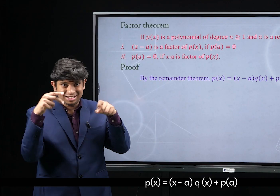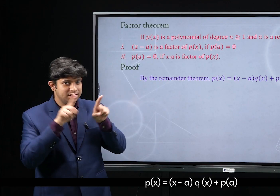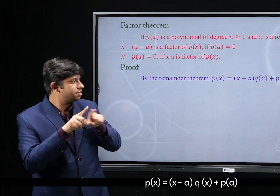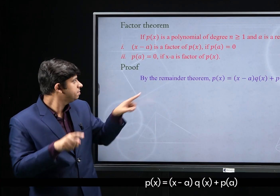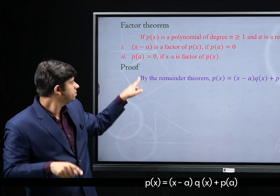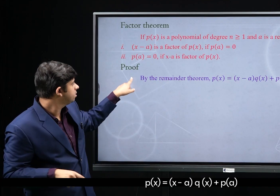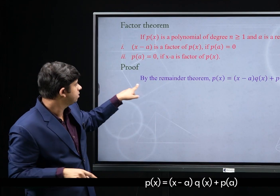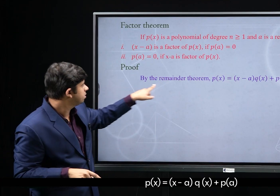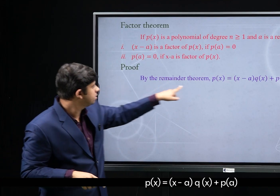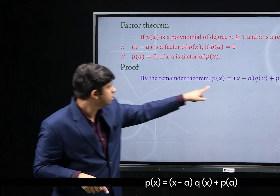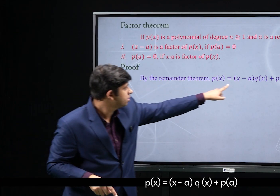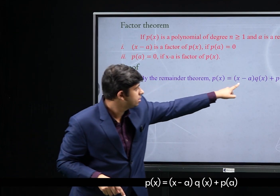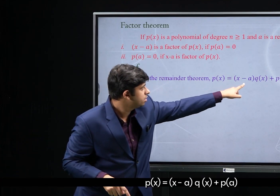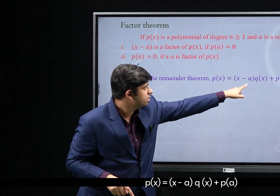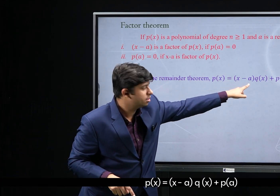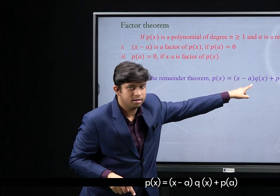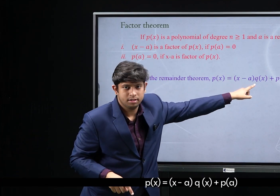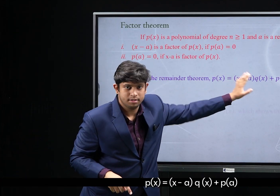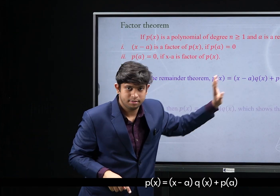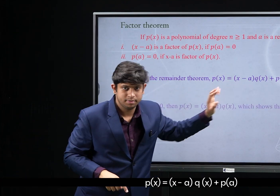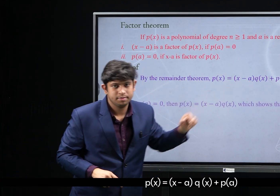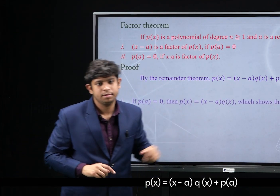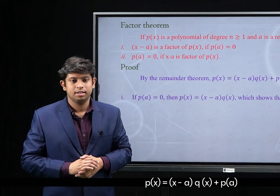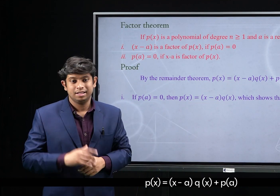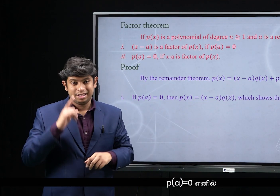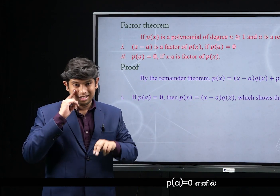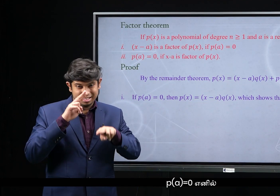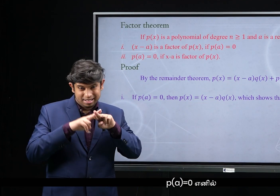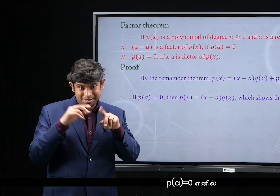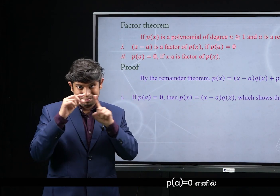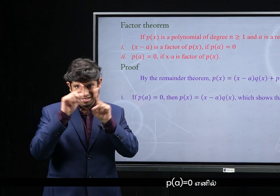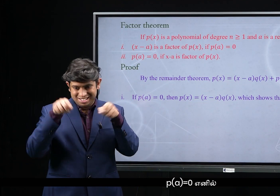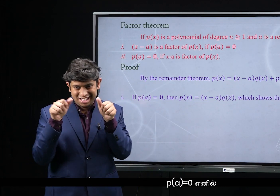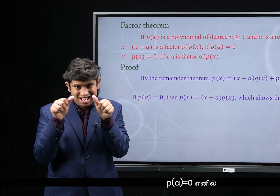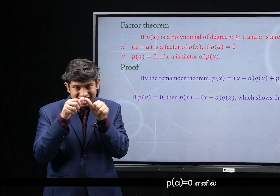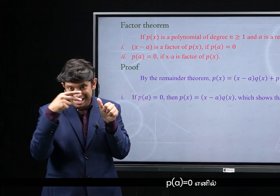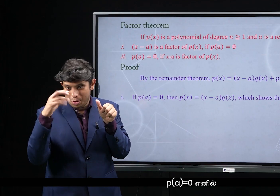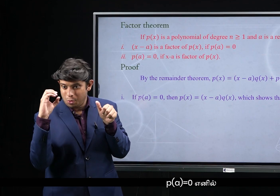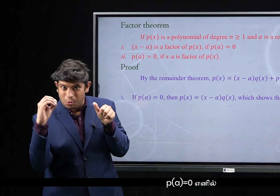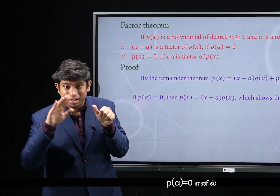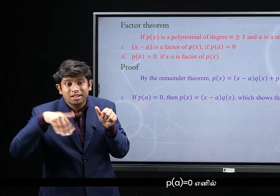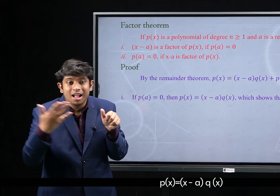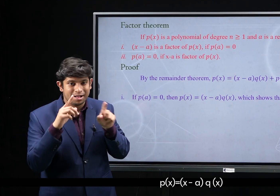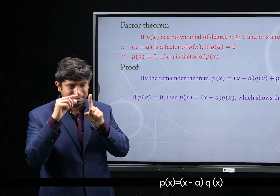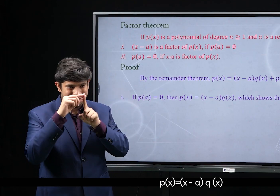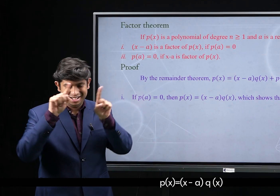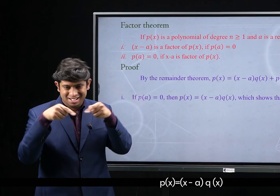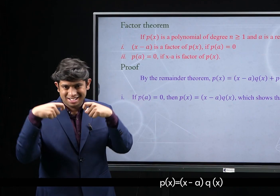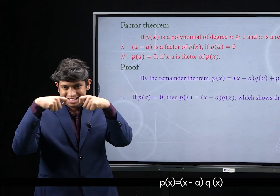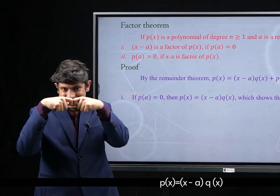x a q x கூட்டல் p a p a சமன் 0 எனில் px